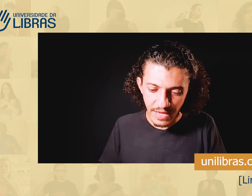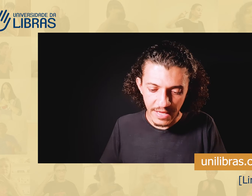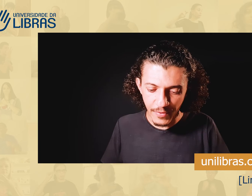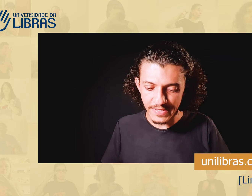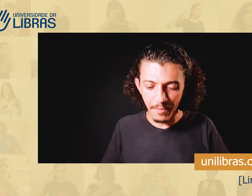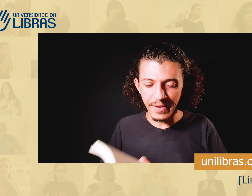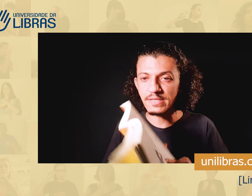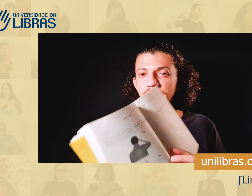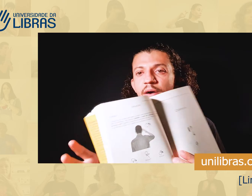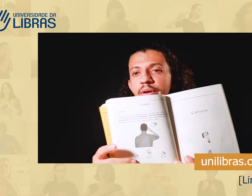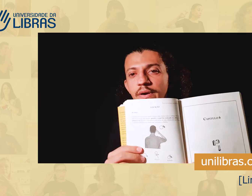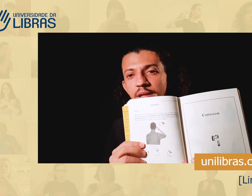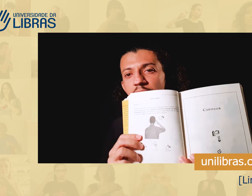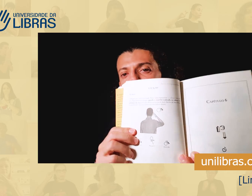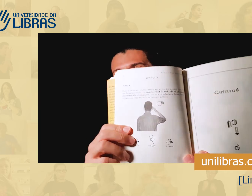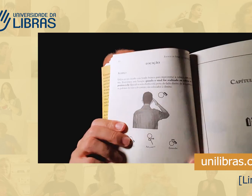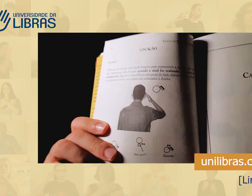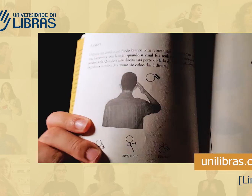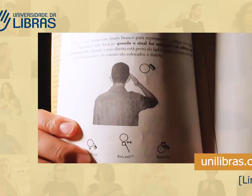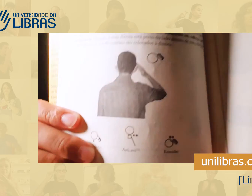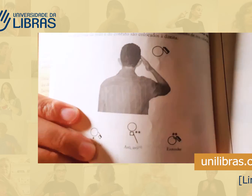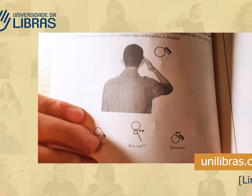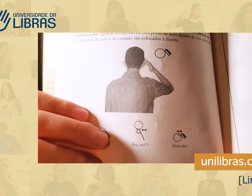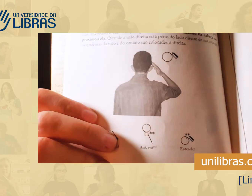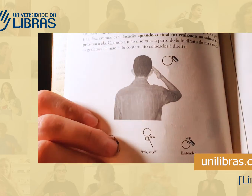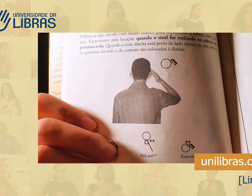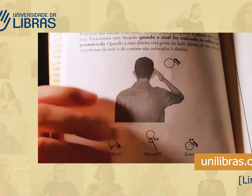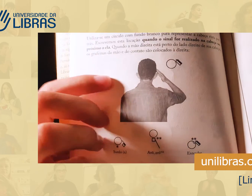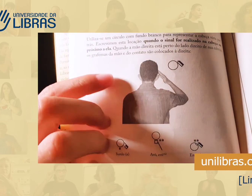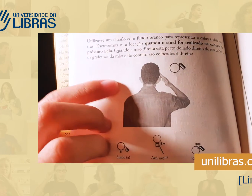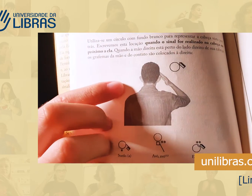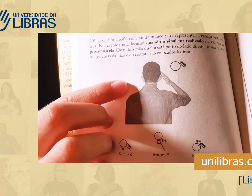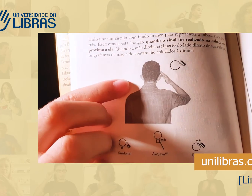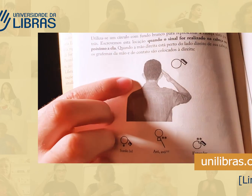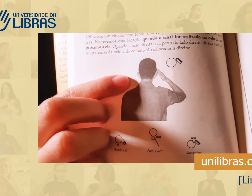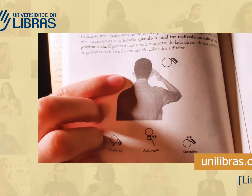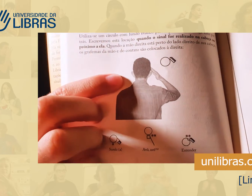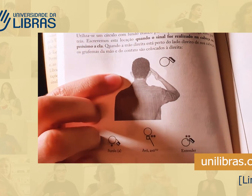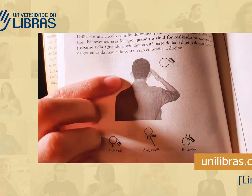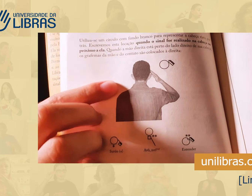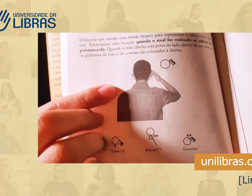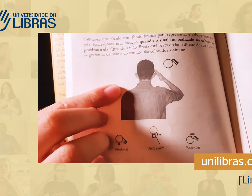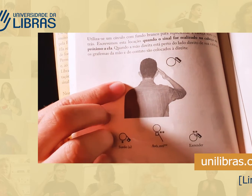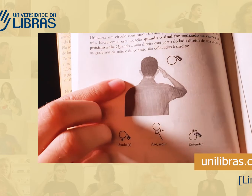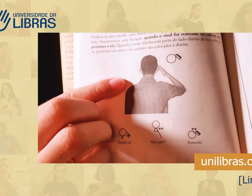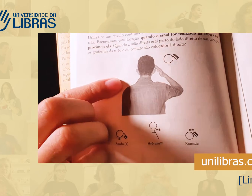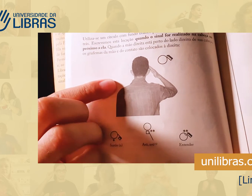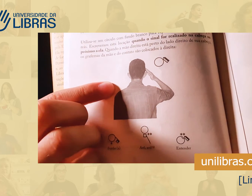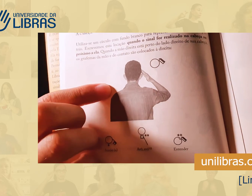Aqui, por exemplo, nesse sinal aqui, olha. Você vê a foto, esse aqui, para quem não sabe, sou eu, tá? Mas numa versão com